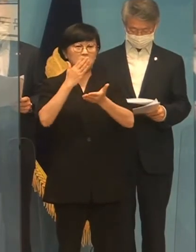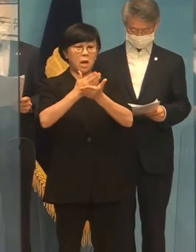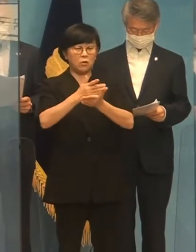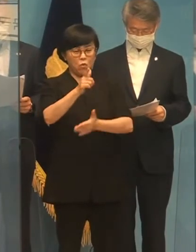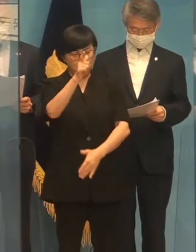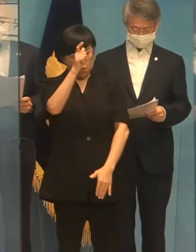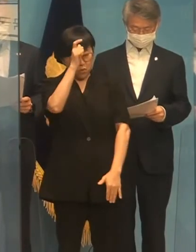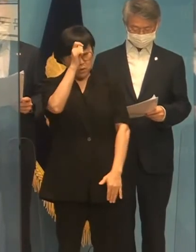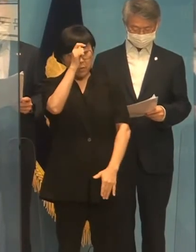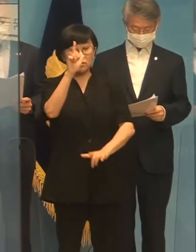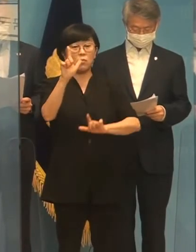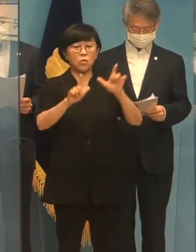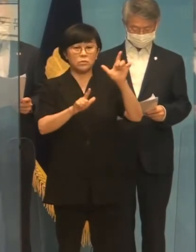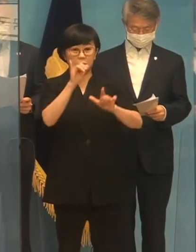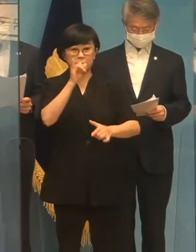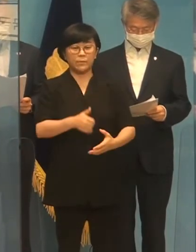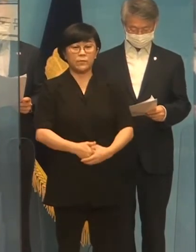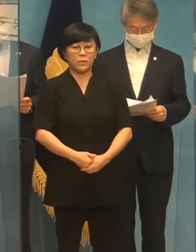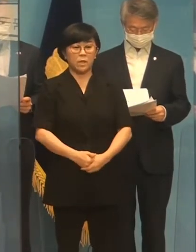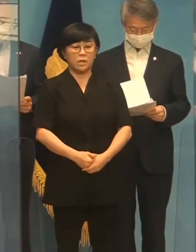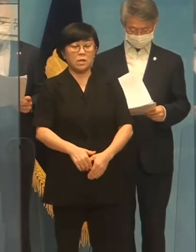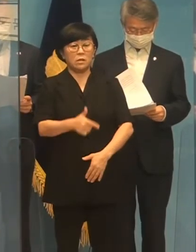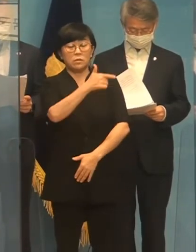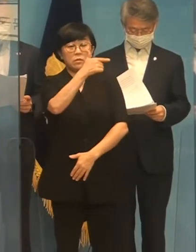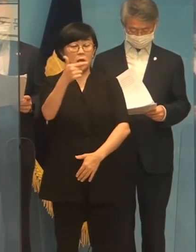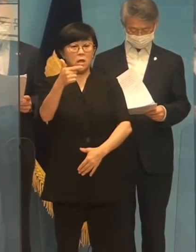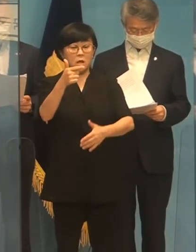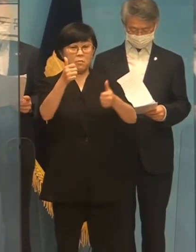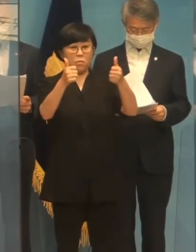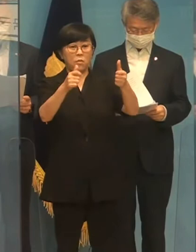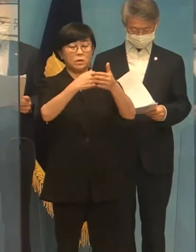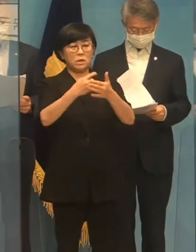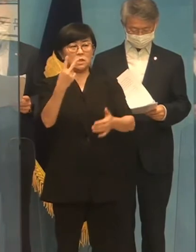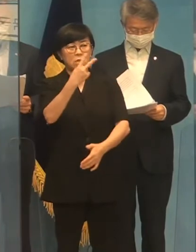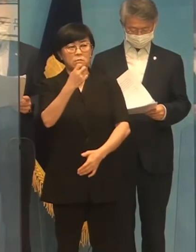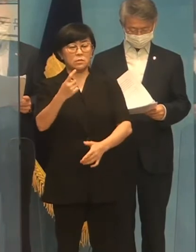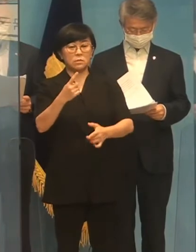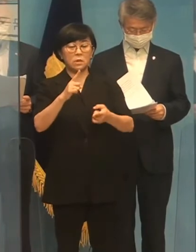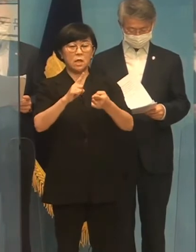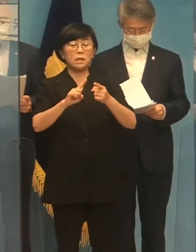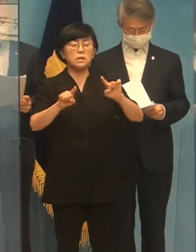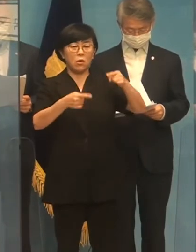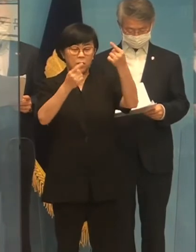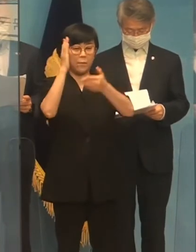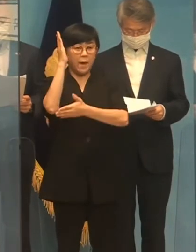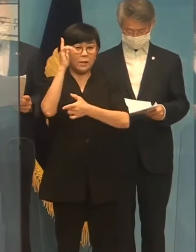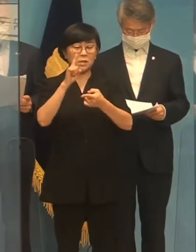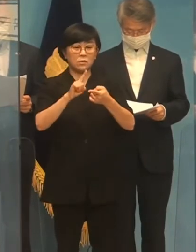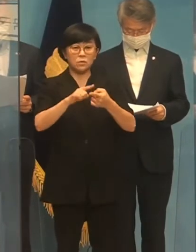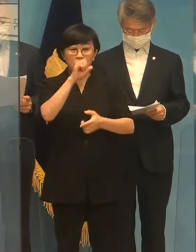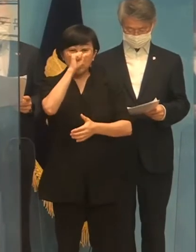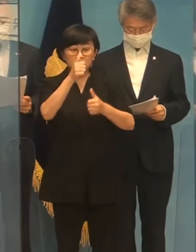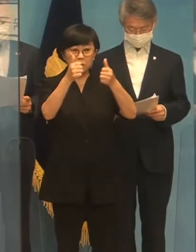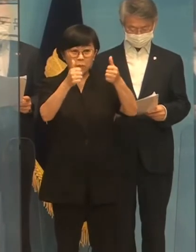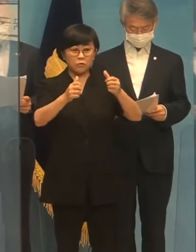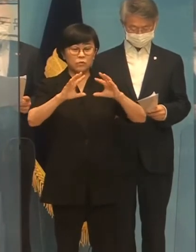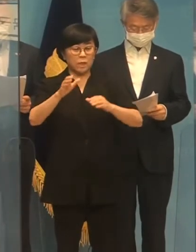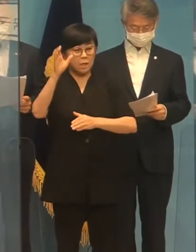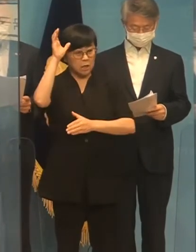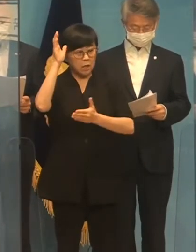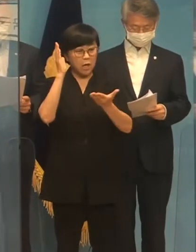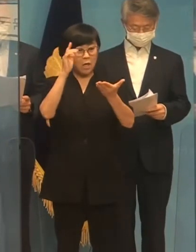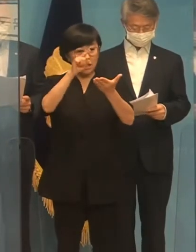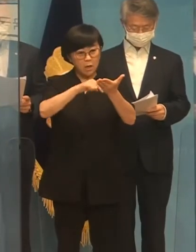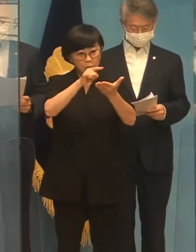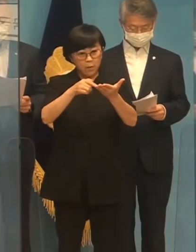고수하려는 태도를 보이기도 합니다. 김병수 대법원장은 이미 2020년 신년사에서 좋은 재판으로 국민의 기대에